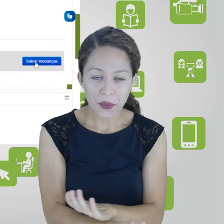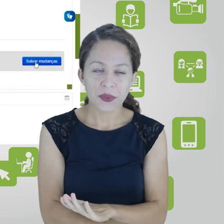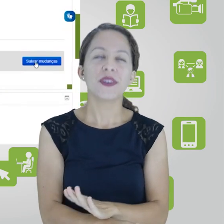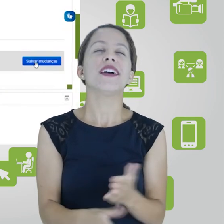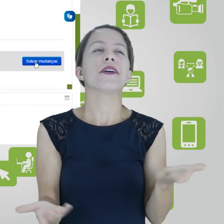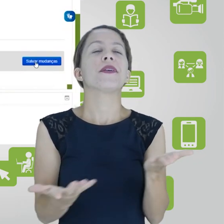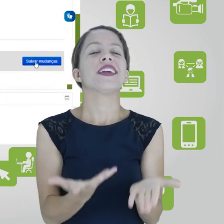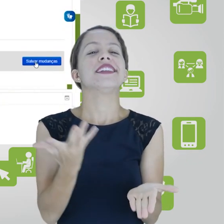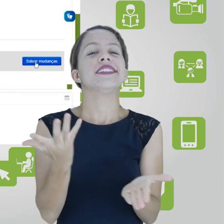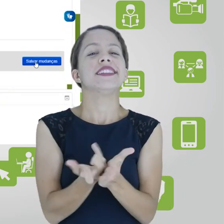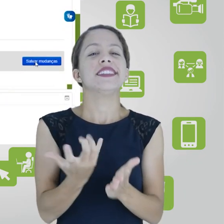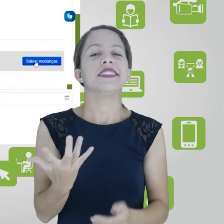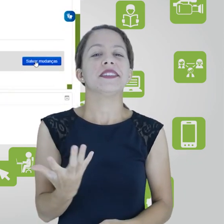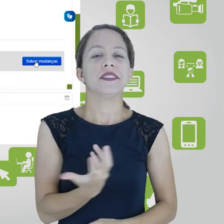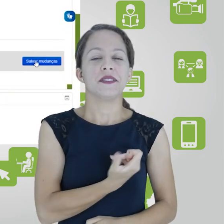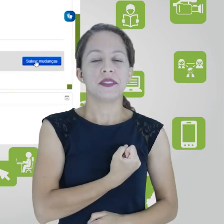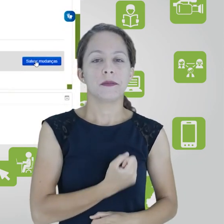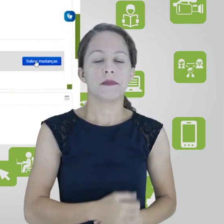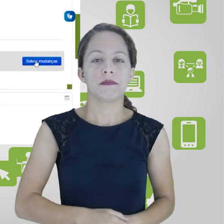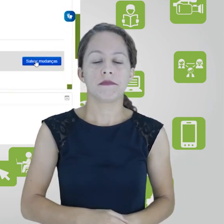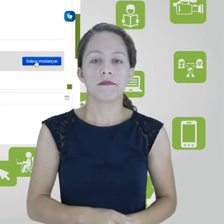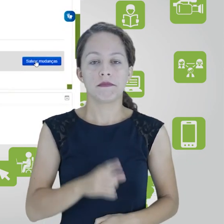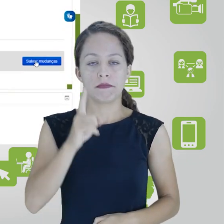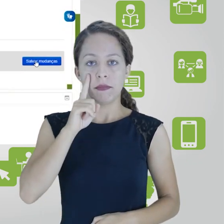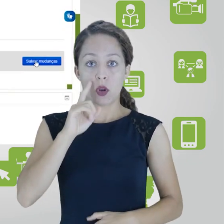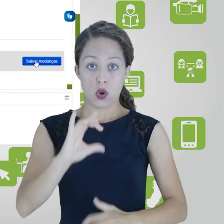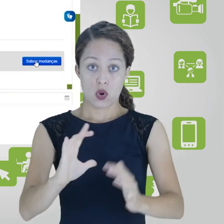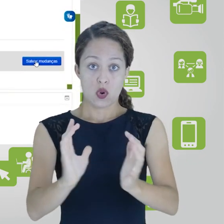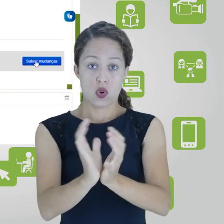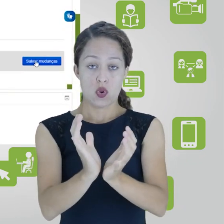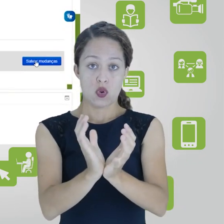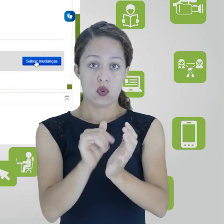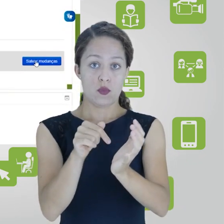Certo? Prontinho. Salvei.